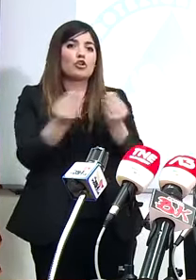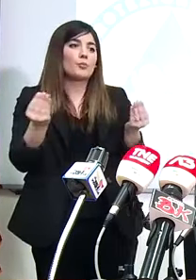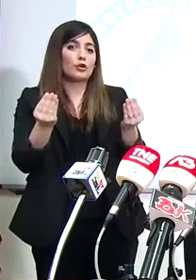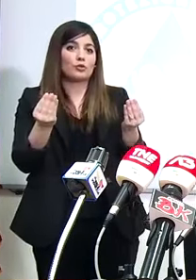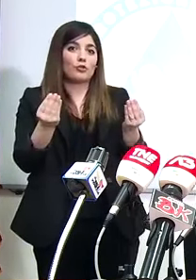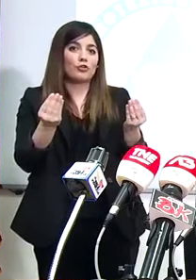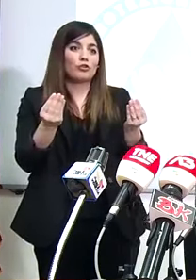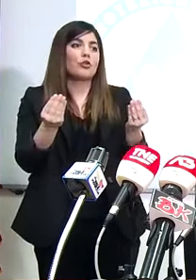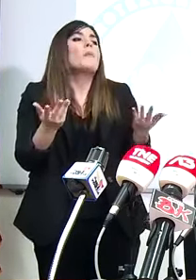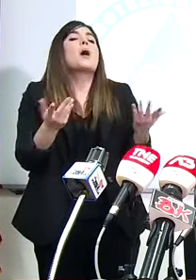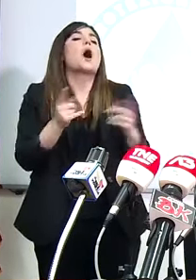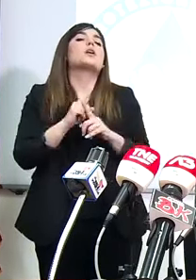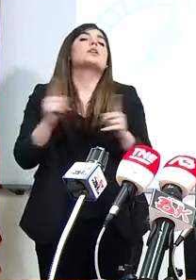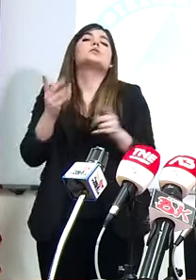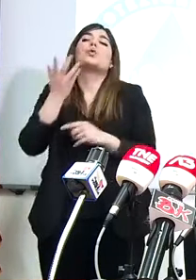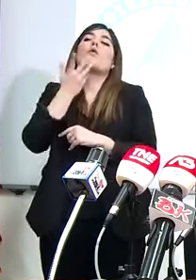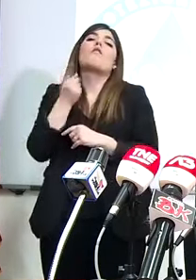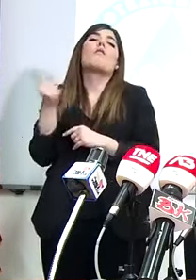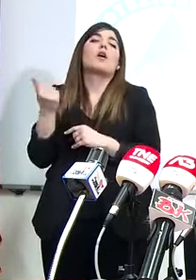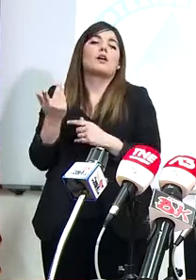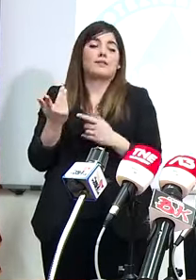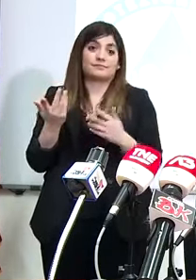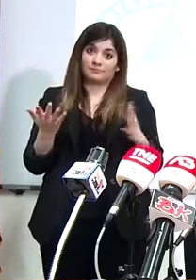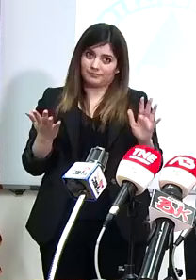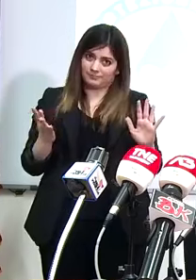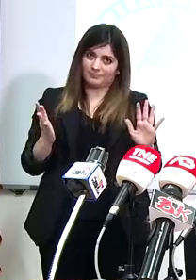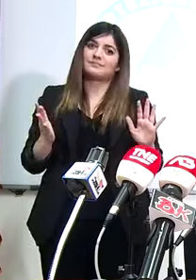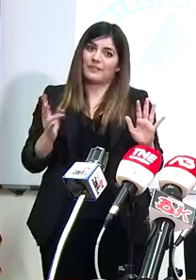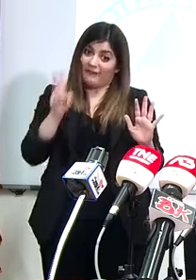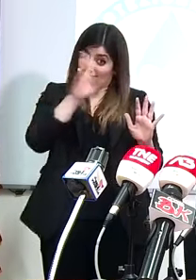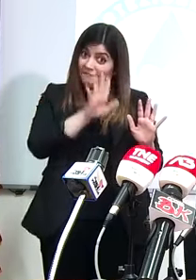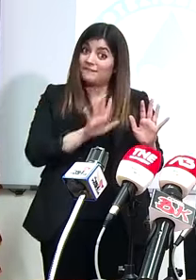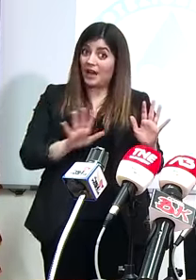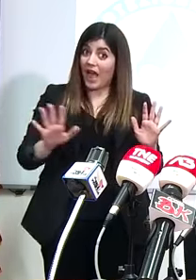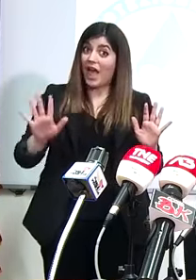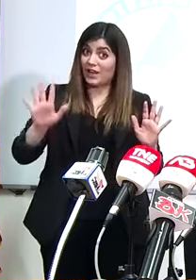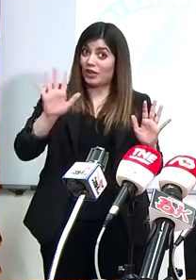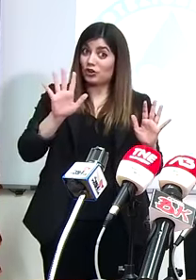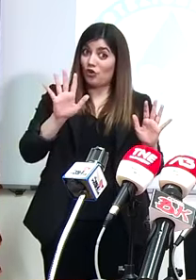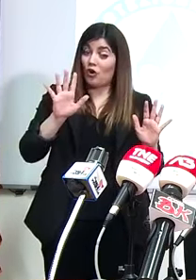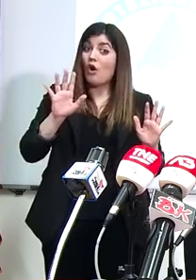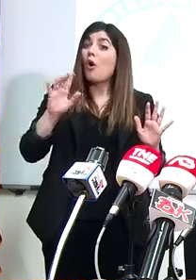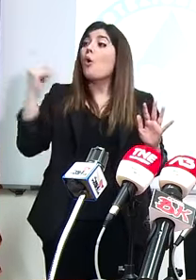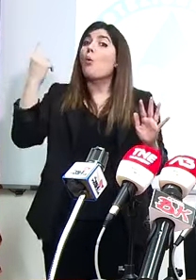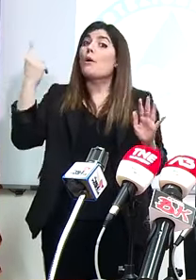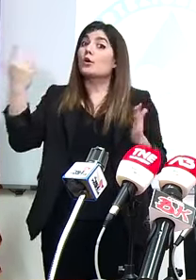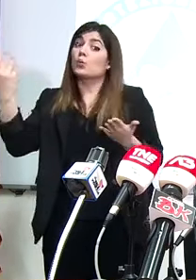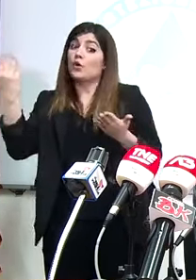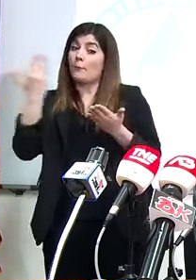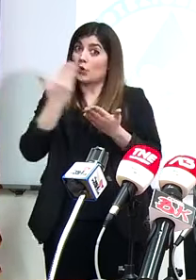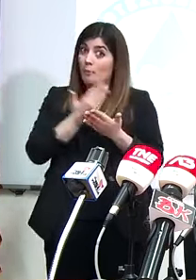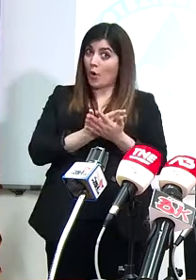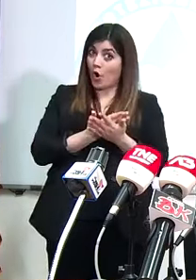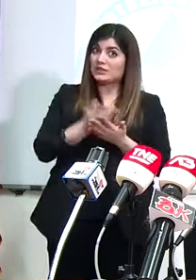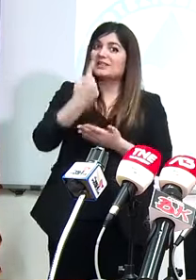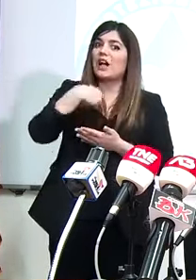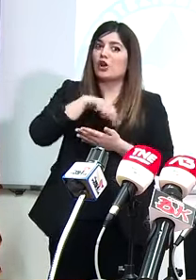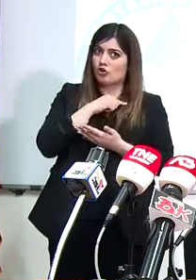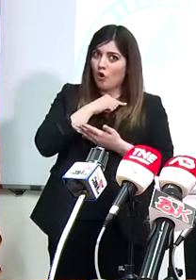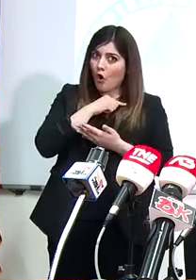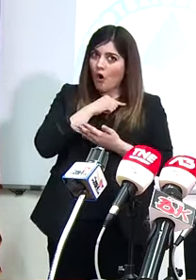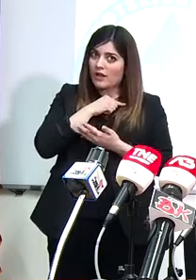qualcuno dire in giro che la regione del vento non ha risposto alla chiamata sui vaccini dopodichè sono vaccini o acqua distillata queste frasi